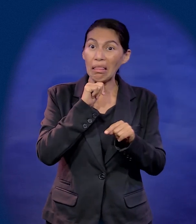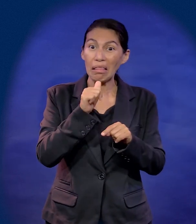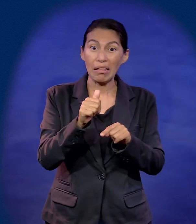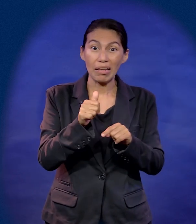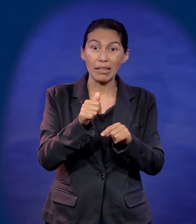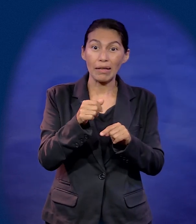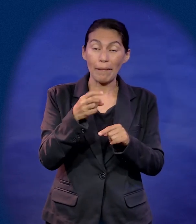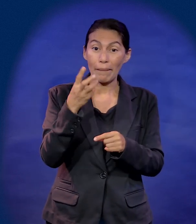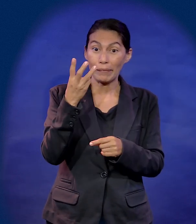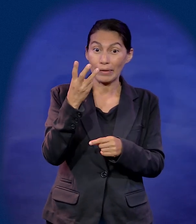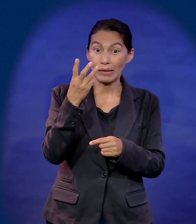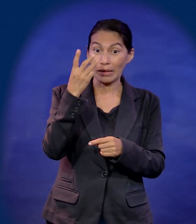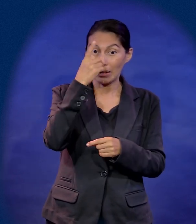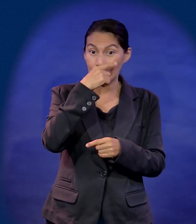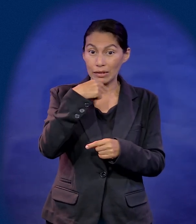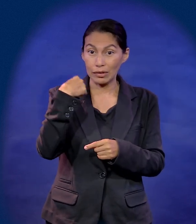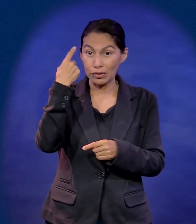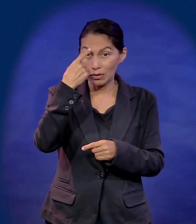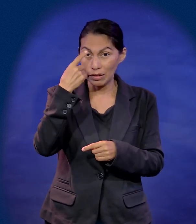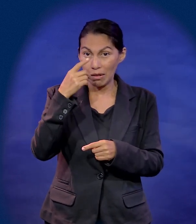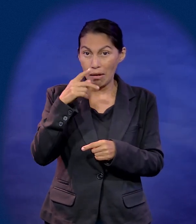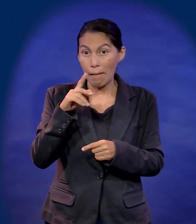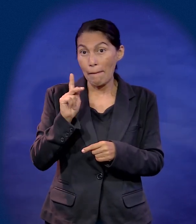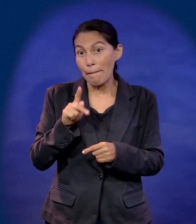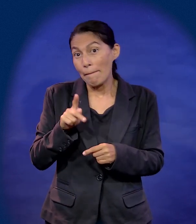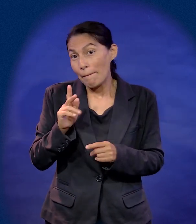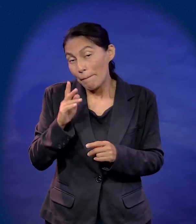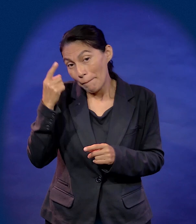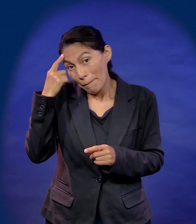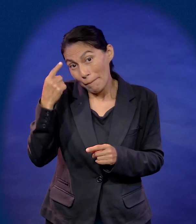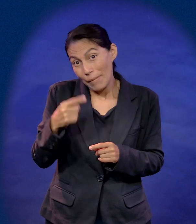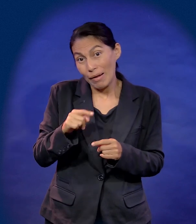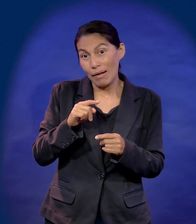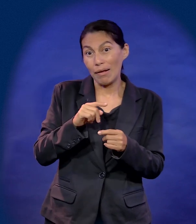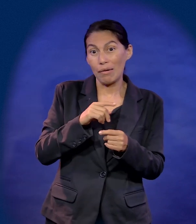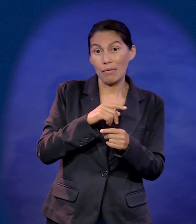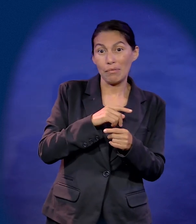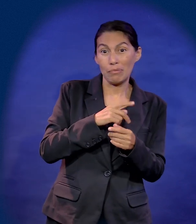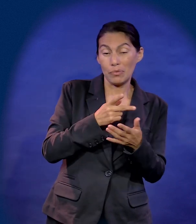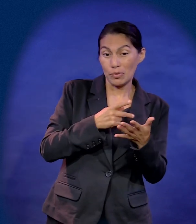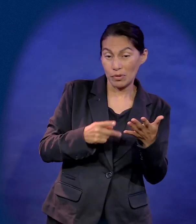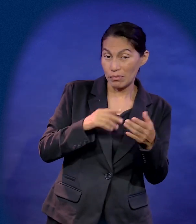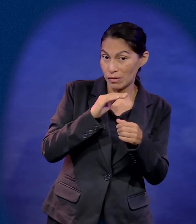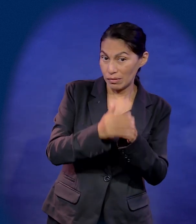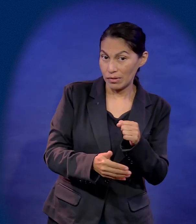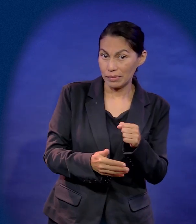lados, pero nada. Quedaban más o menos 3 horas de reunión. Y yo dije, bueno,